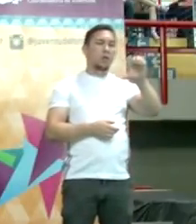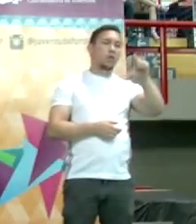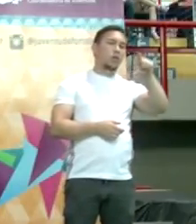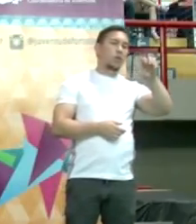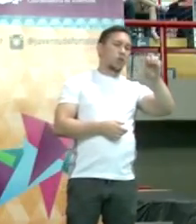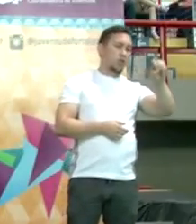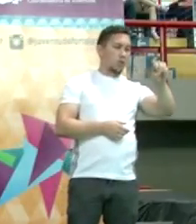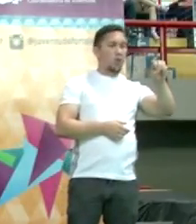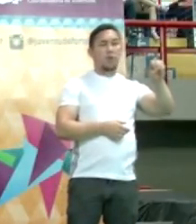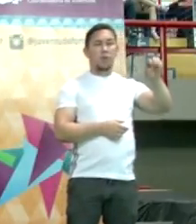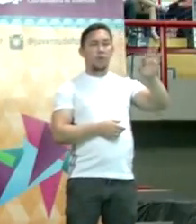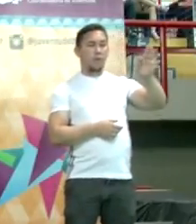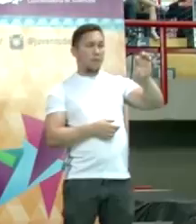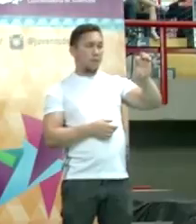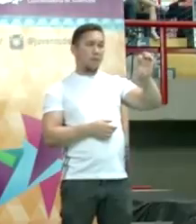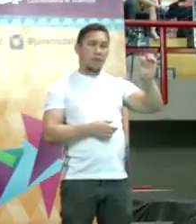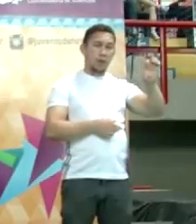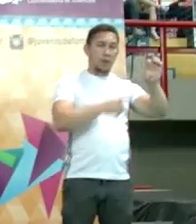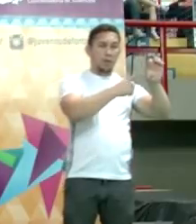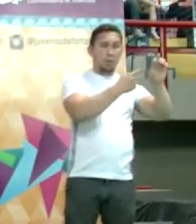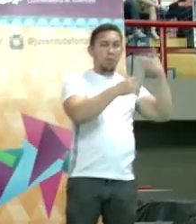nesses combustíveis fósseis?